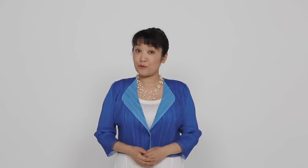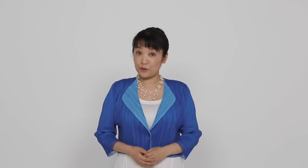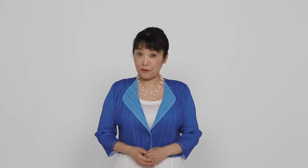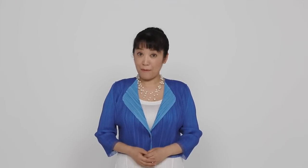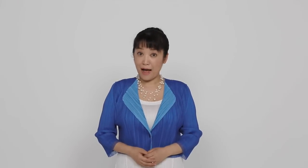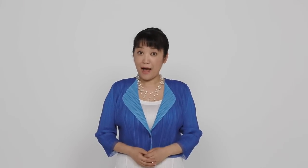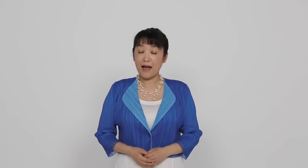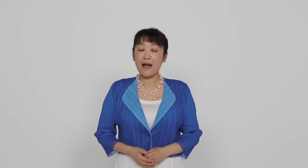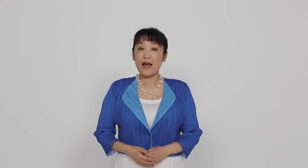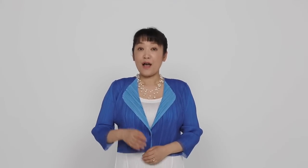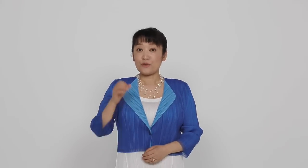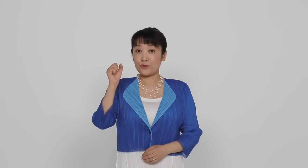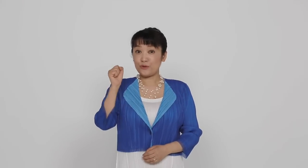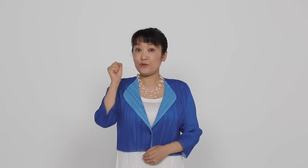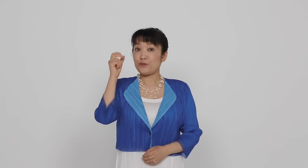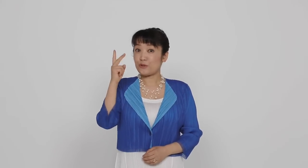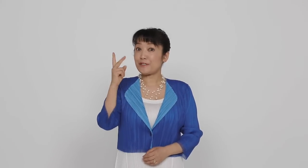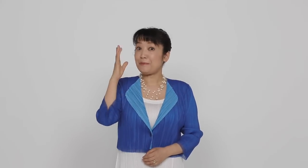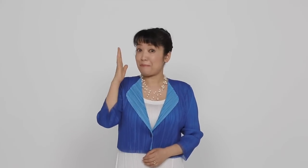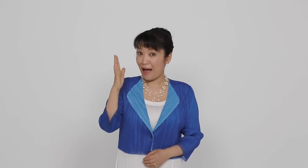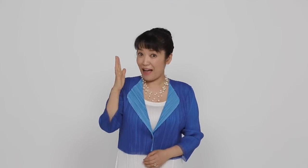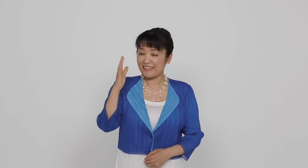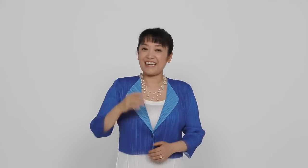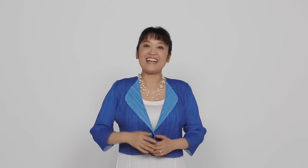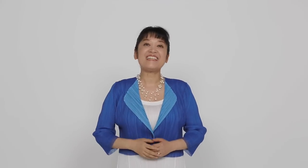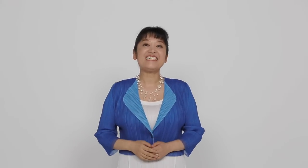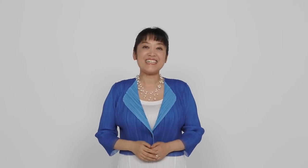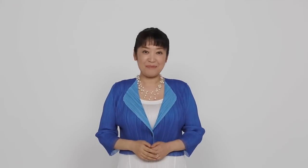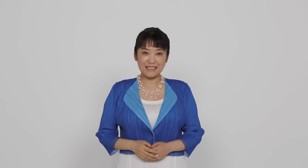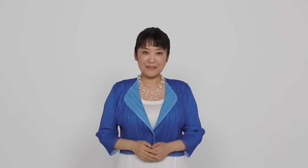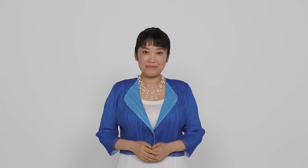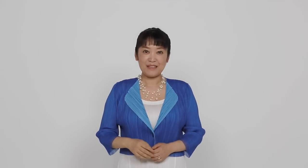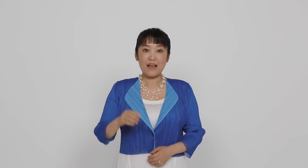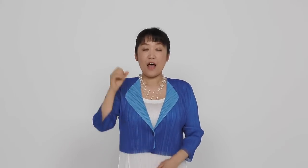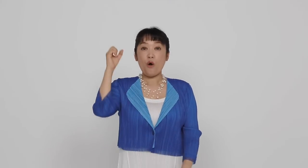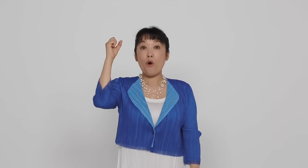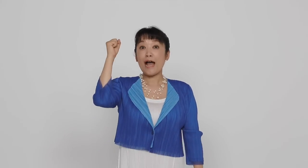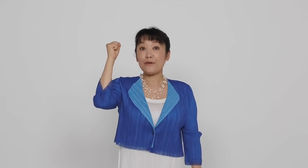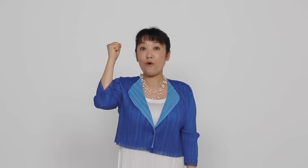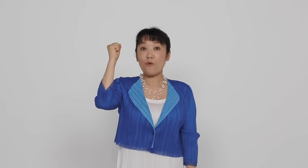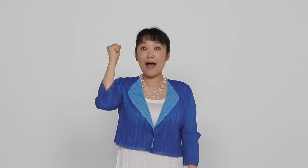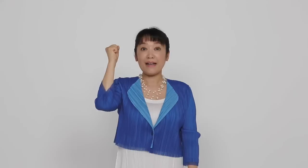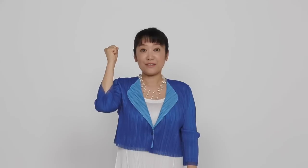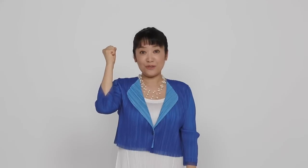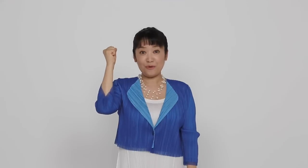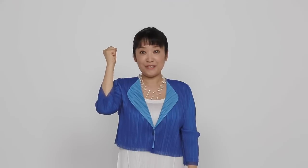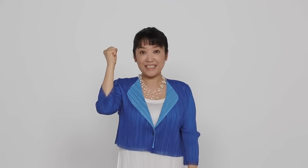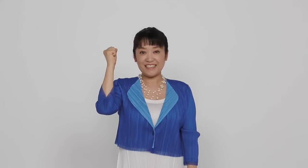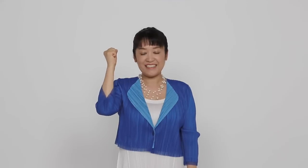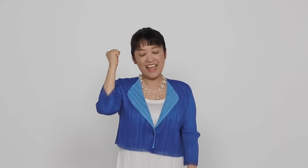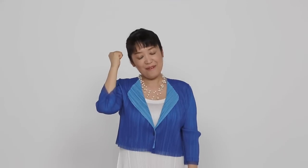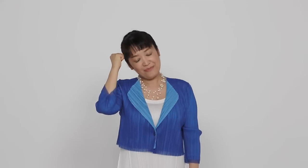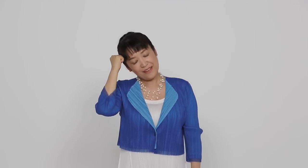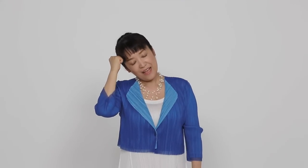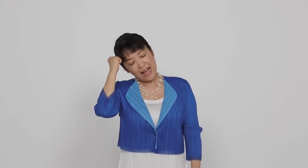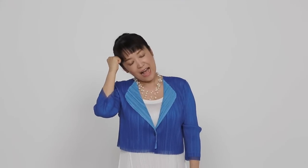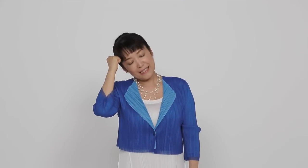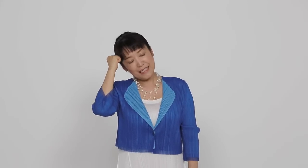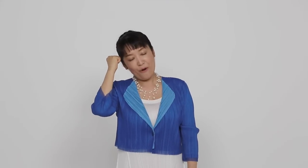たちの手話はグー、チョキ、パーで簡単にできます。おはようはグーを握って、朝